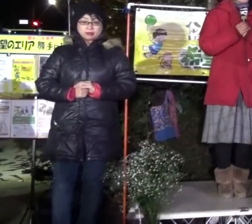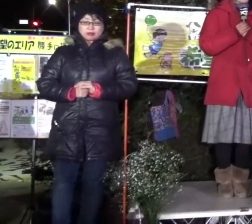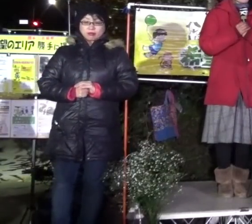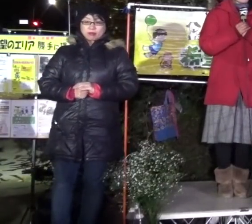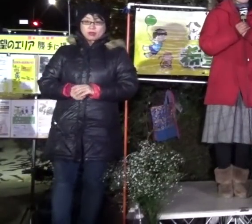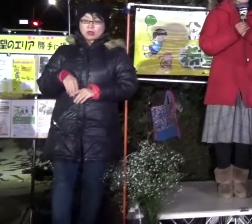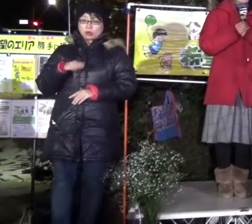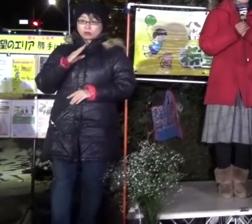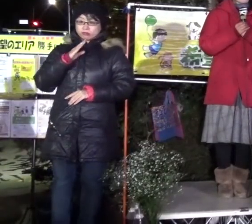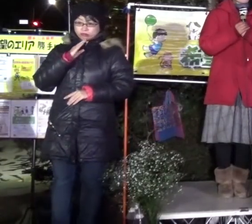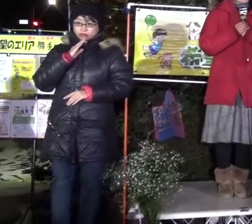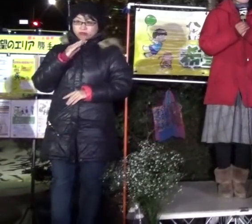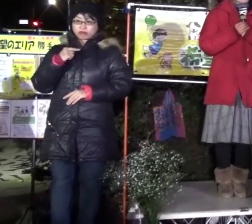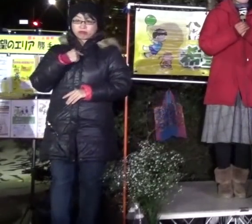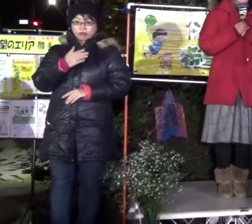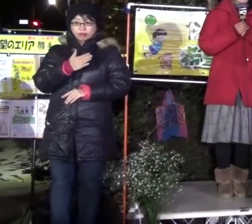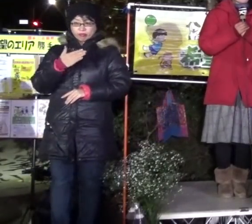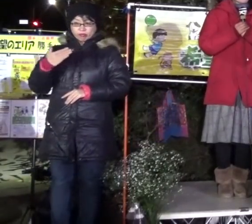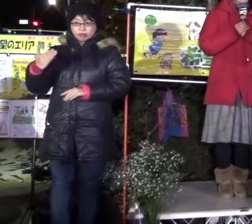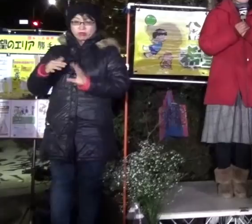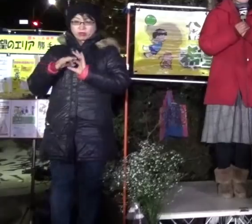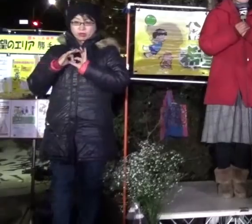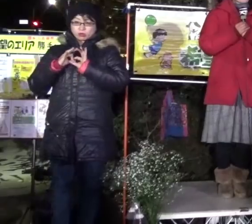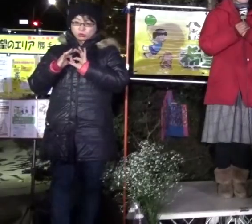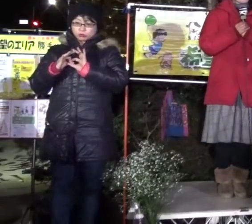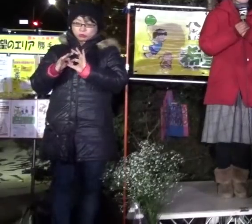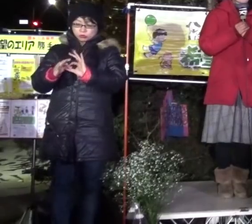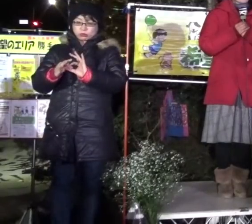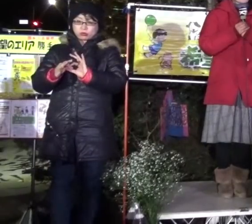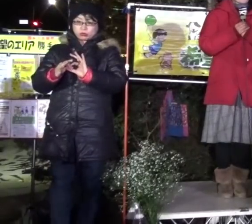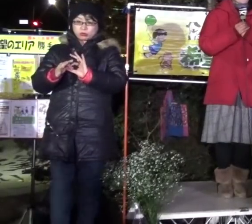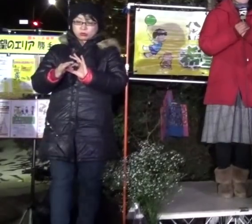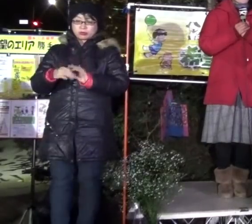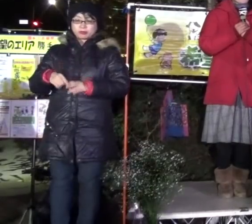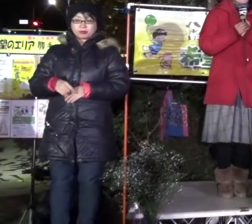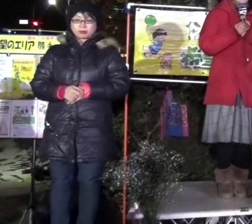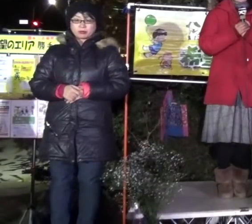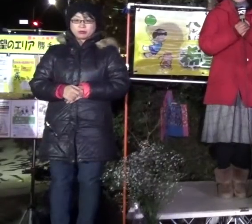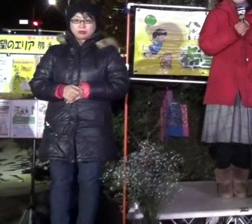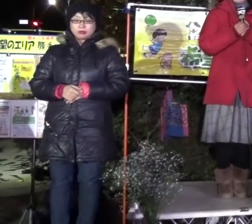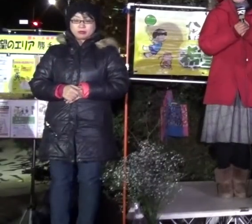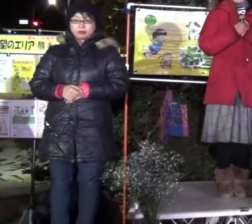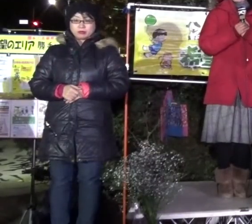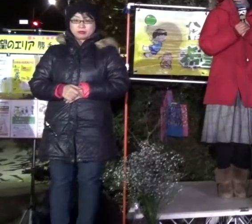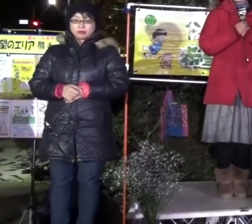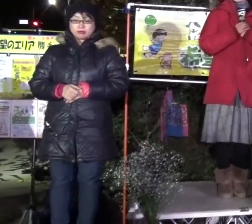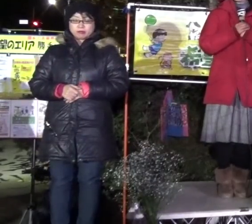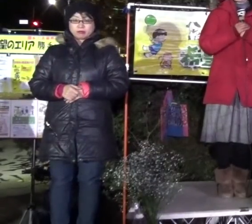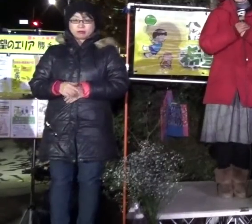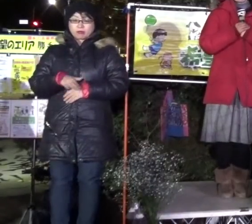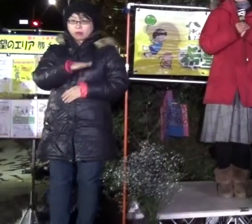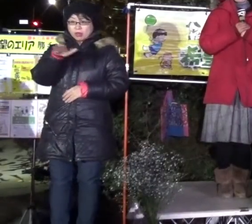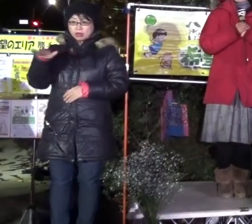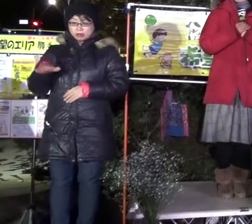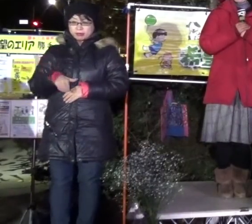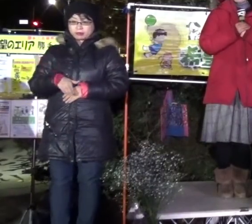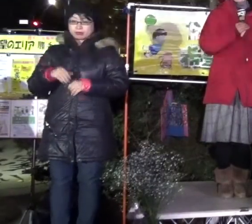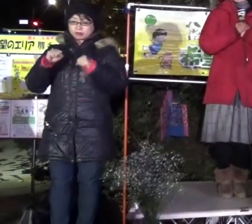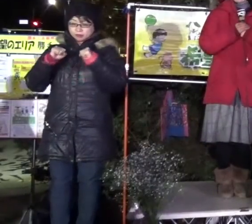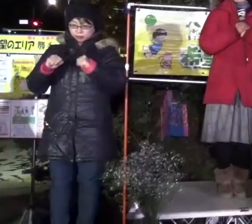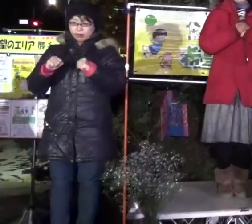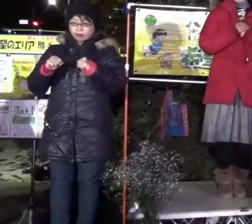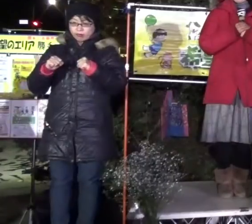本当に私たちずっと続けてこられたのは、ずっとこの間もあの申し上げましたけど、皆さんがおられ